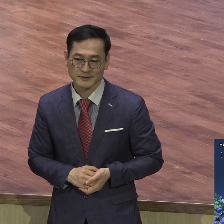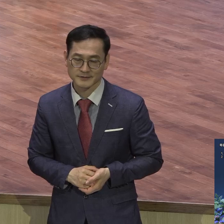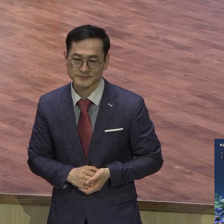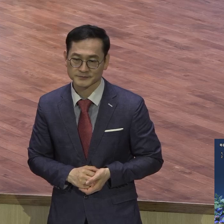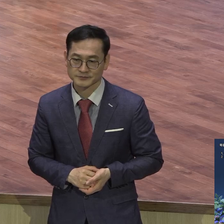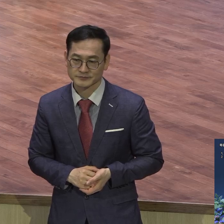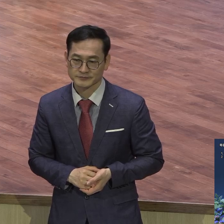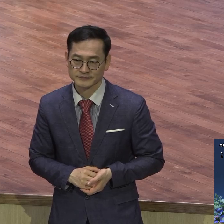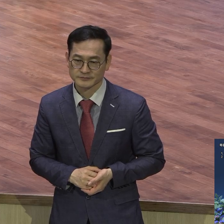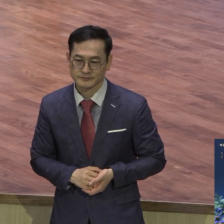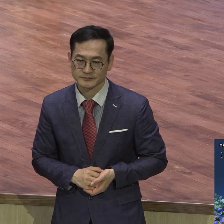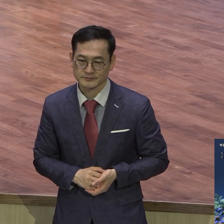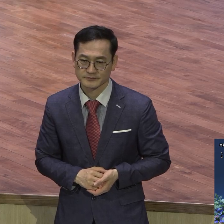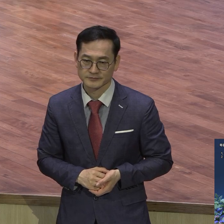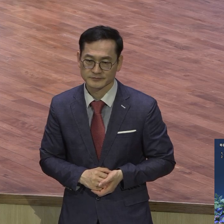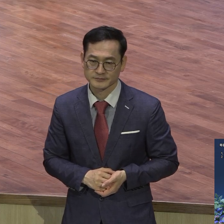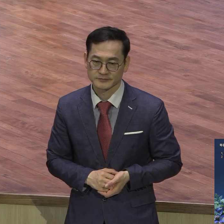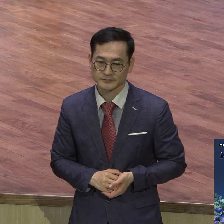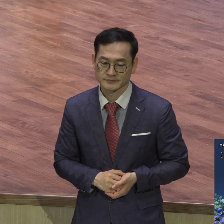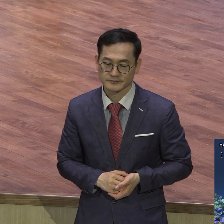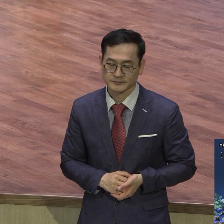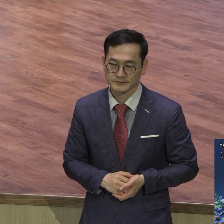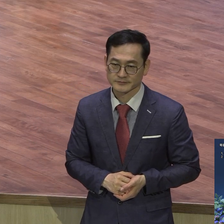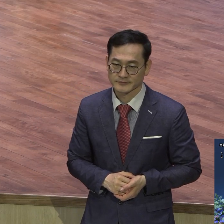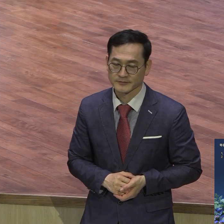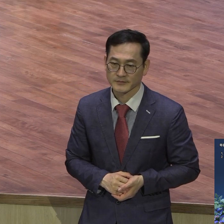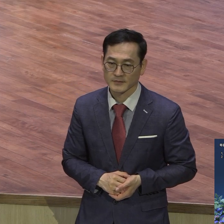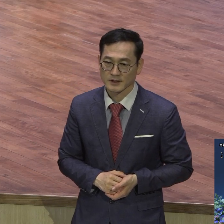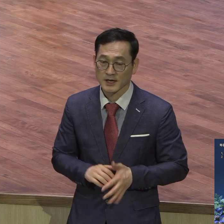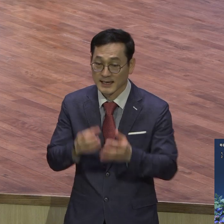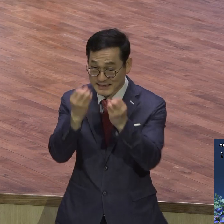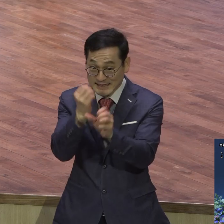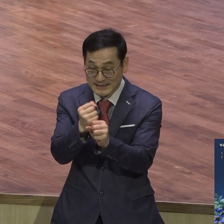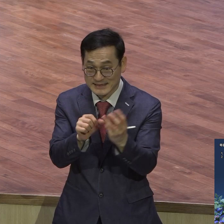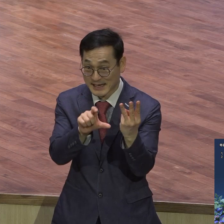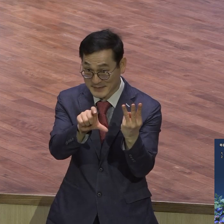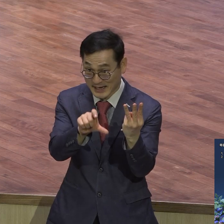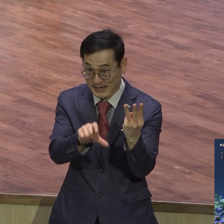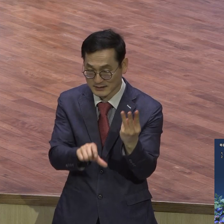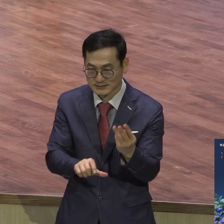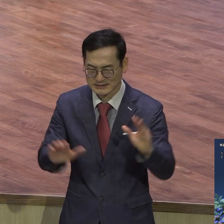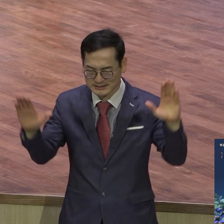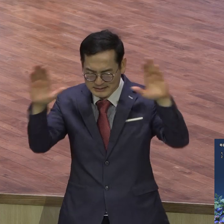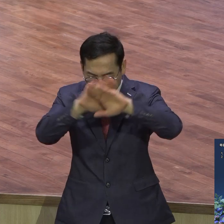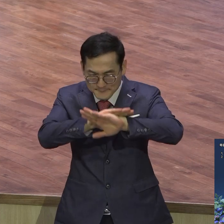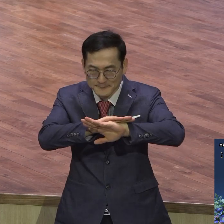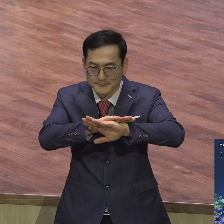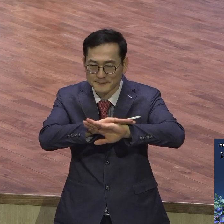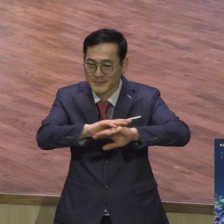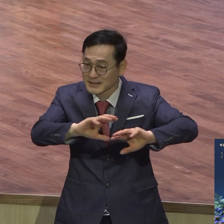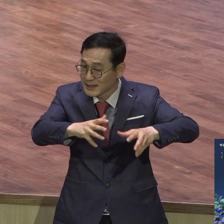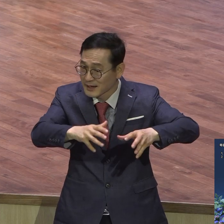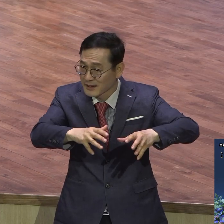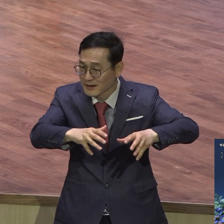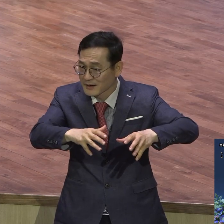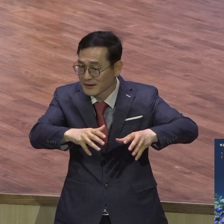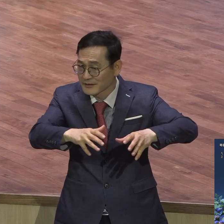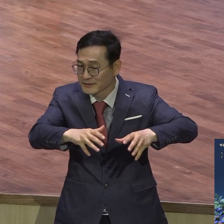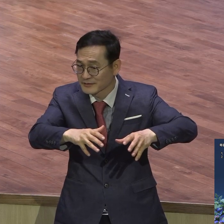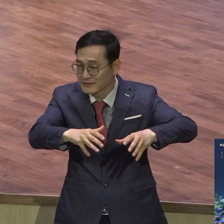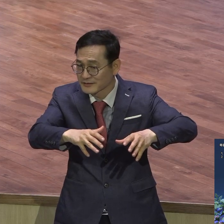영적으로 분별하는 힘이 있어야 한다는 강조였는데 우리는요. 사기 3장의 허감문화 어둡고 혼란한 세상에 살고 있습니다.